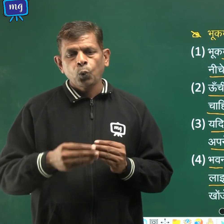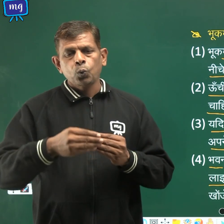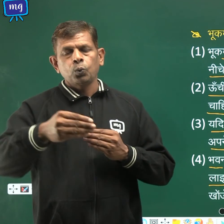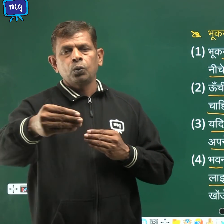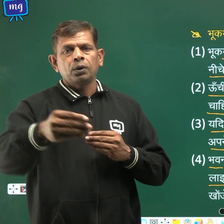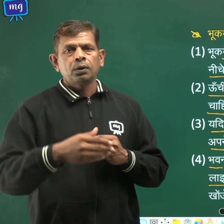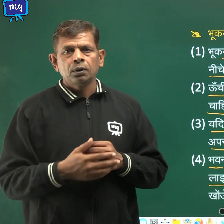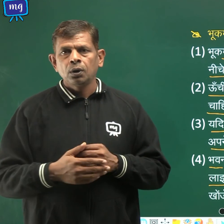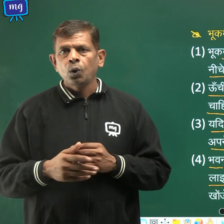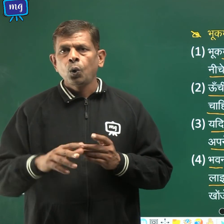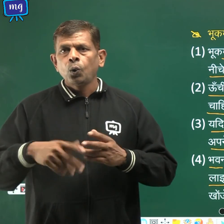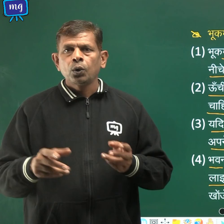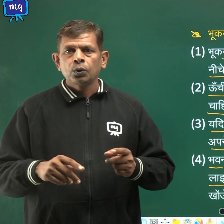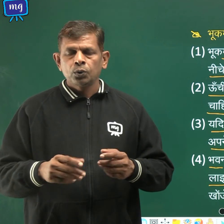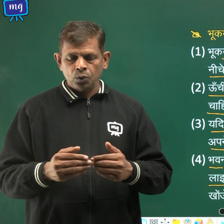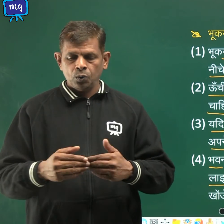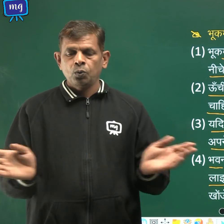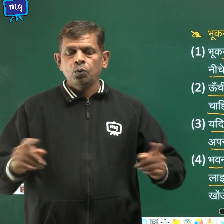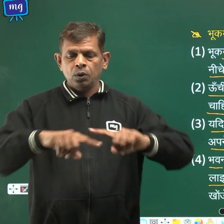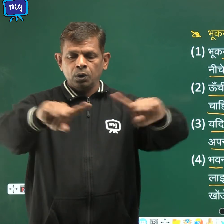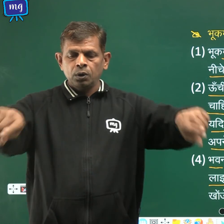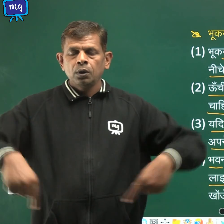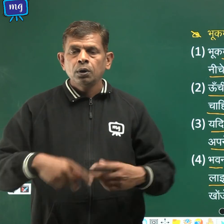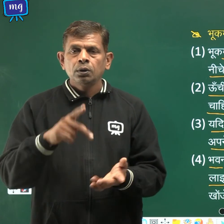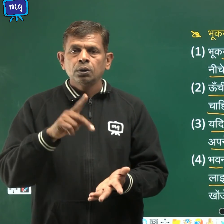दूर किसी खुले स्थान को